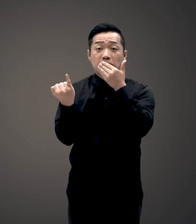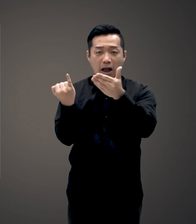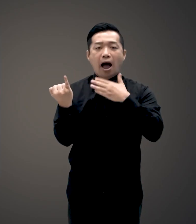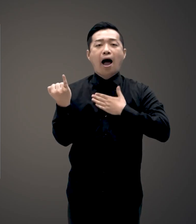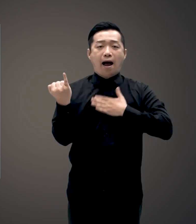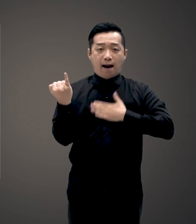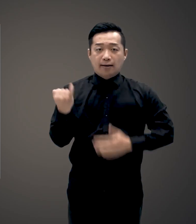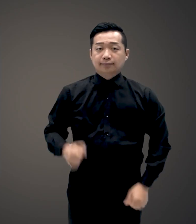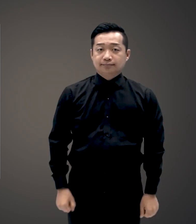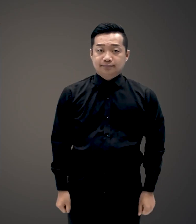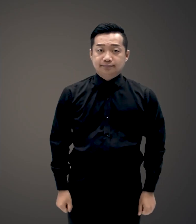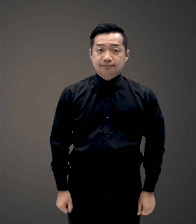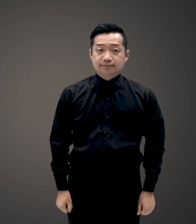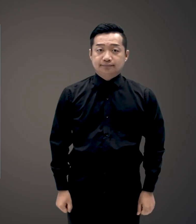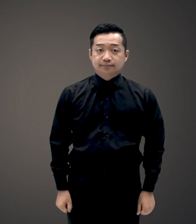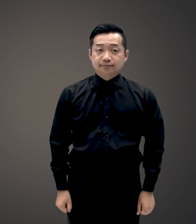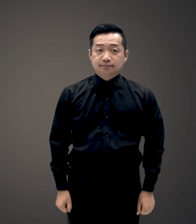안다.